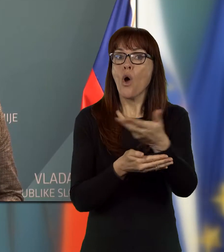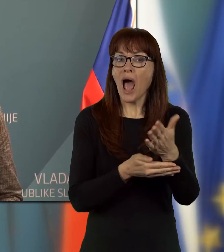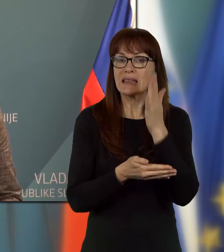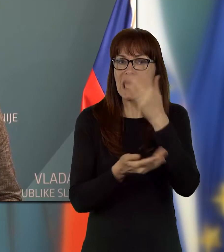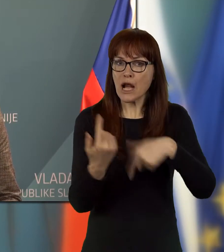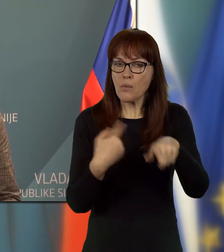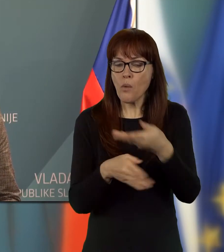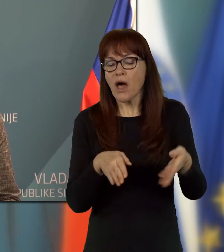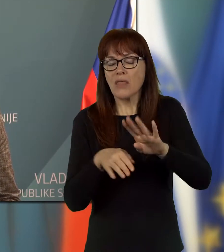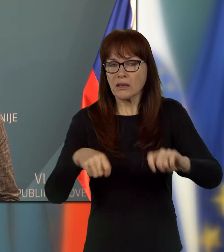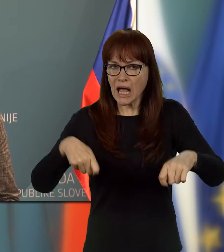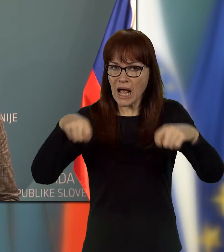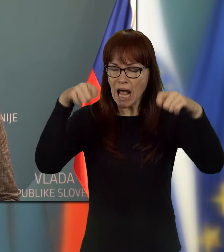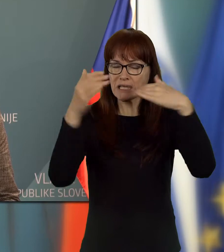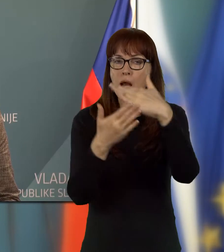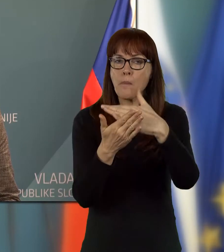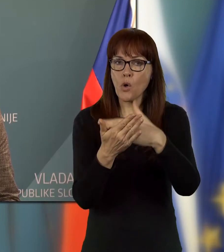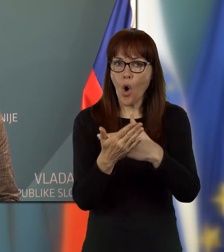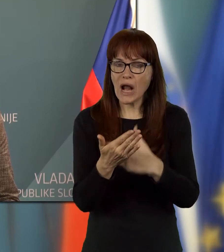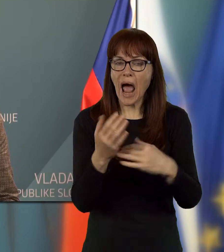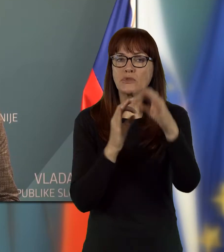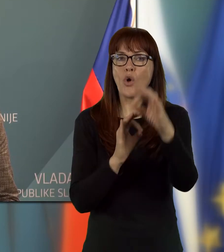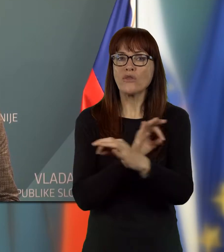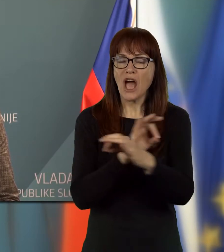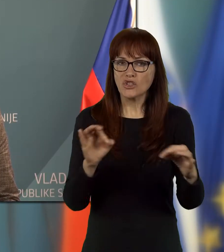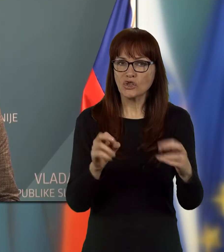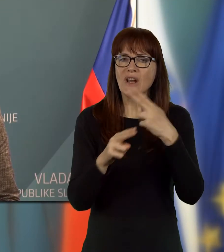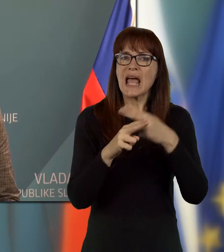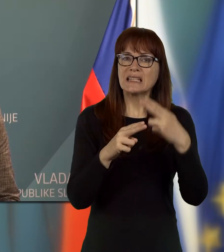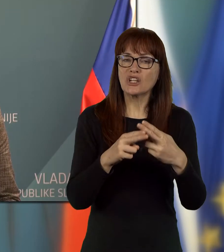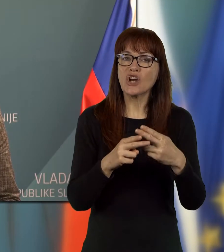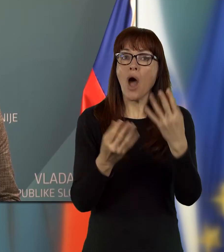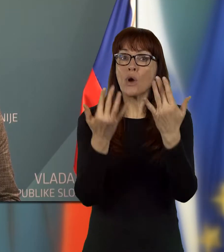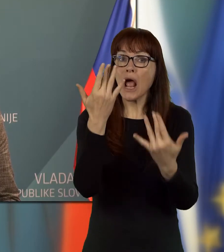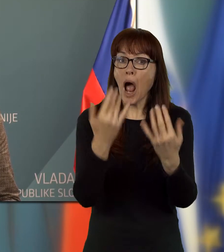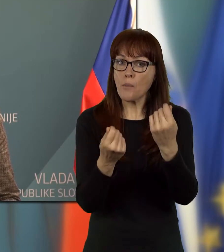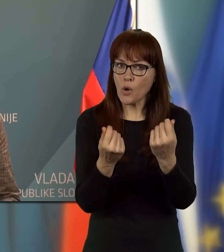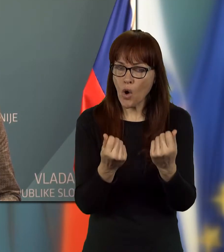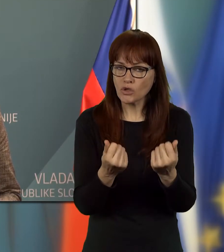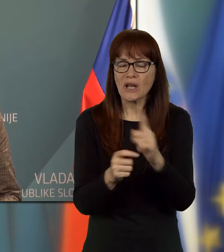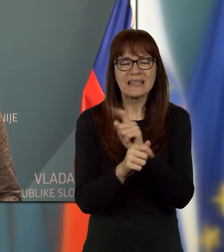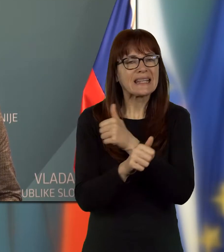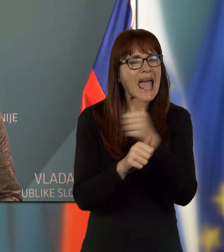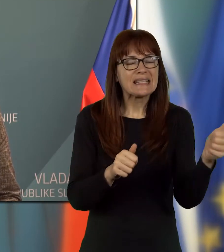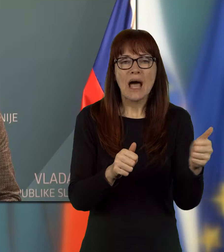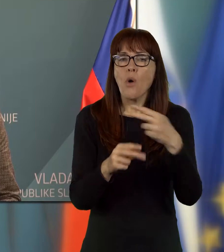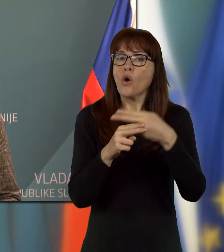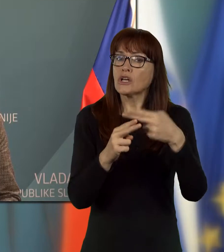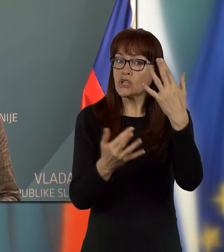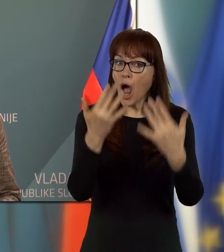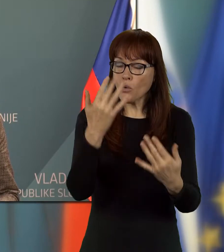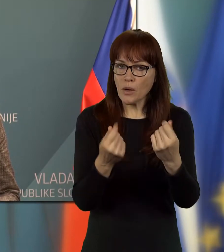preko katere bomo nadgradili programsko načrtovanje državnega proračuna, ne samo